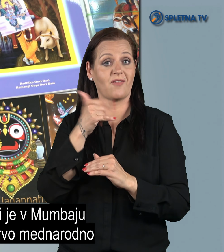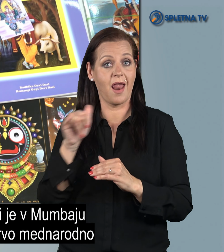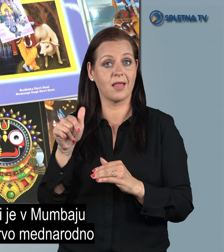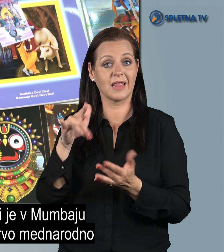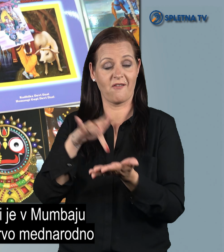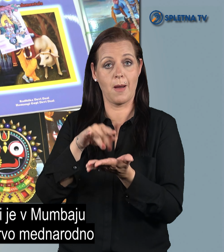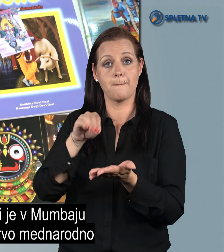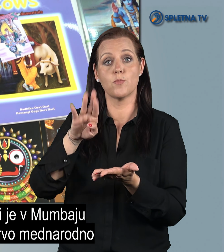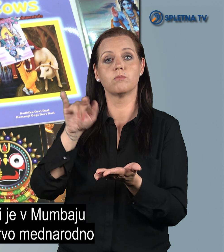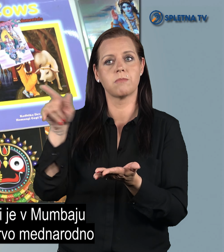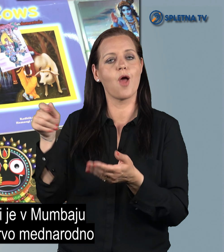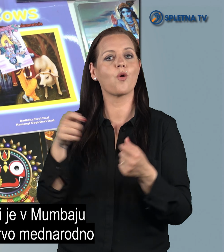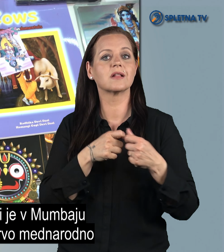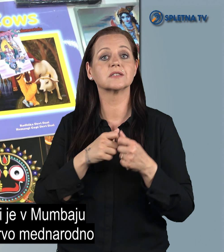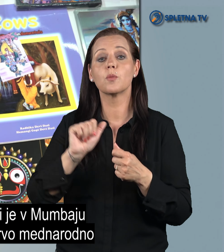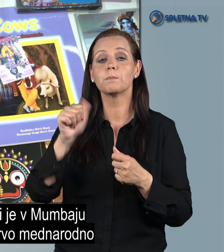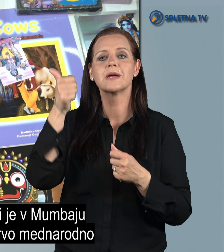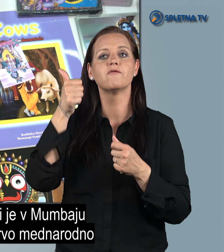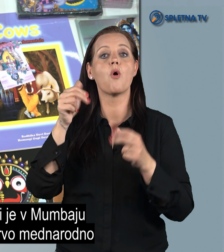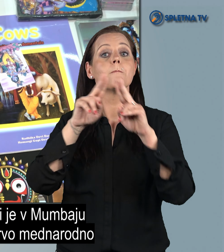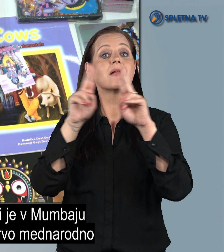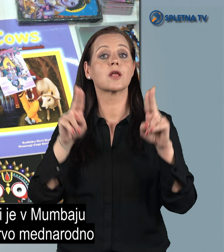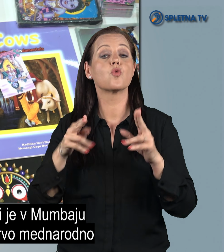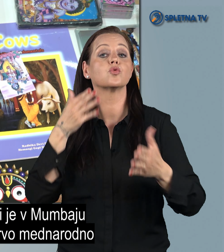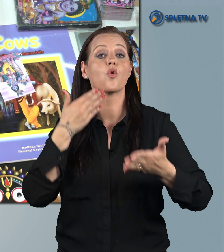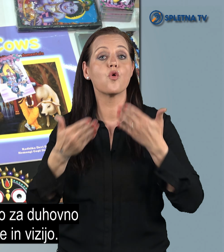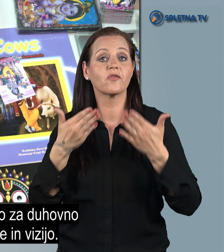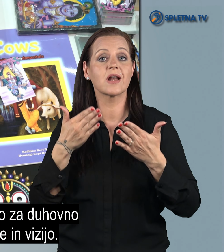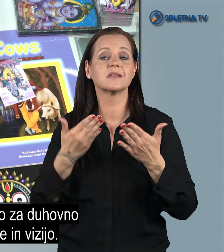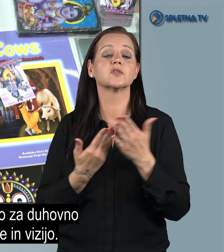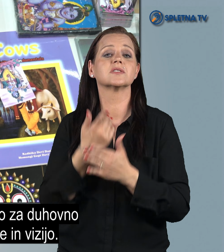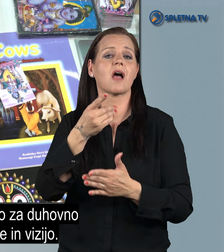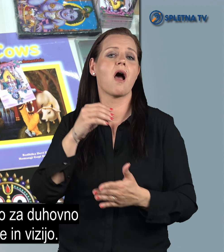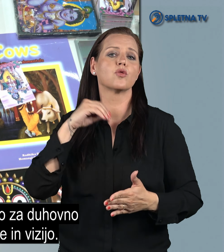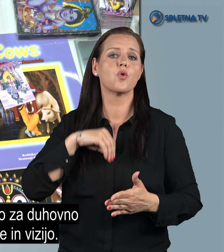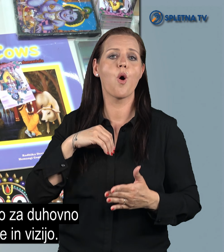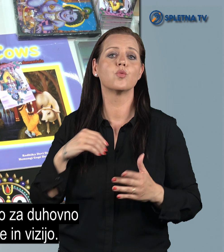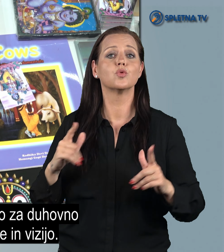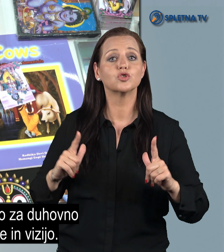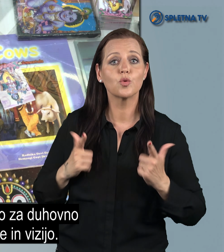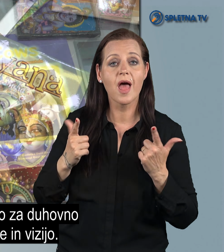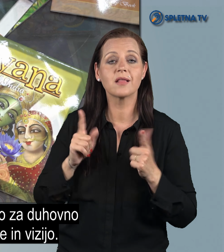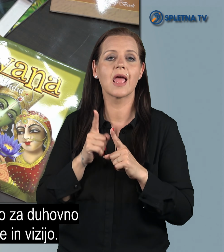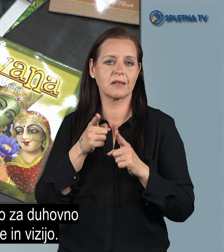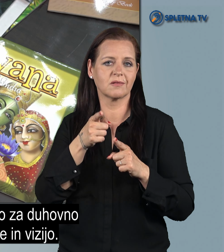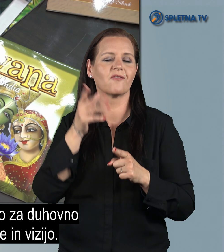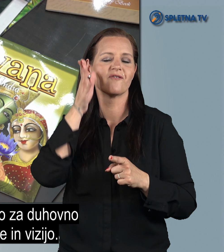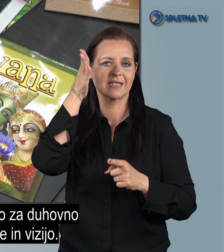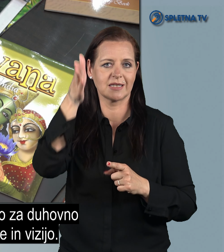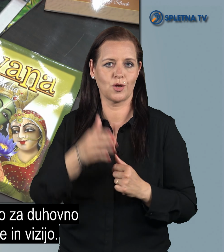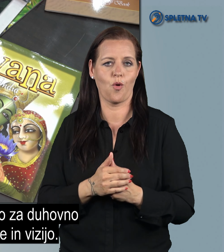Čez 2 leti je v Mumbaju organiziral prvo mednarodno konferenco za duhovno življenje in vizijo.